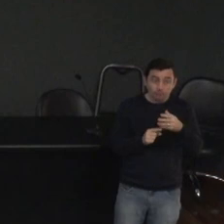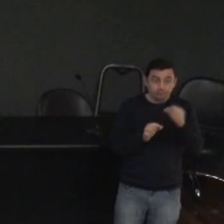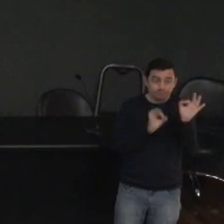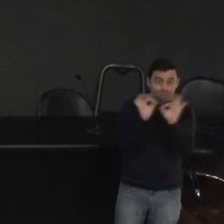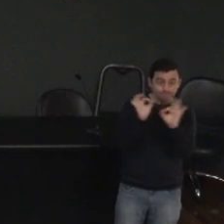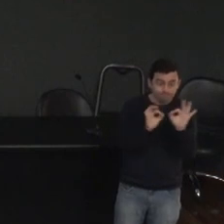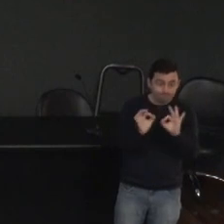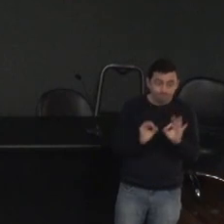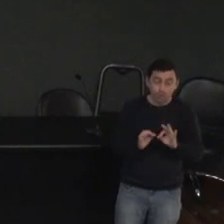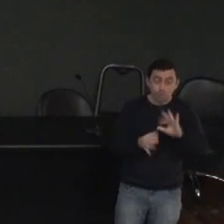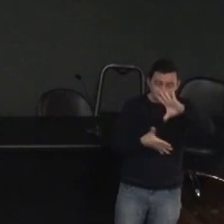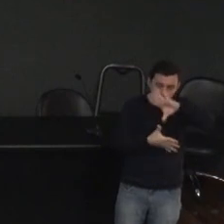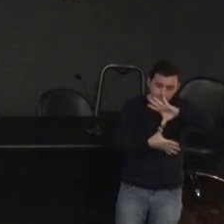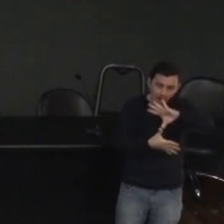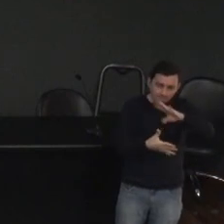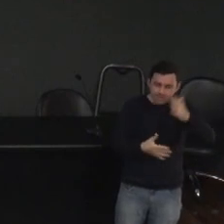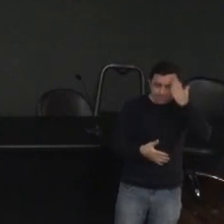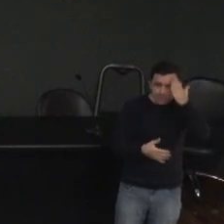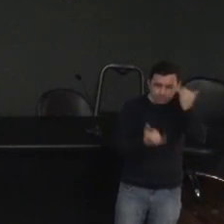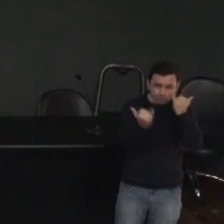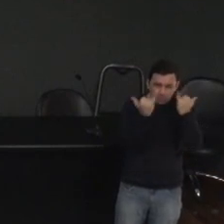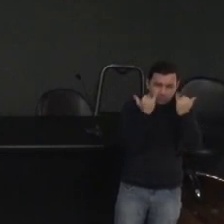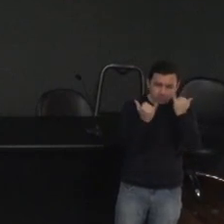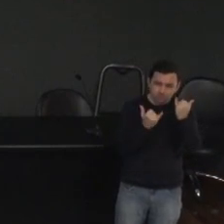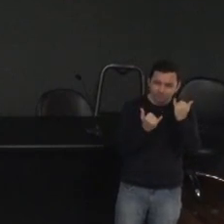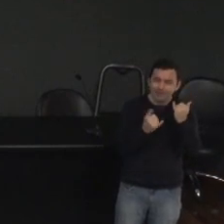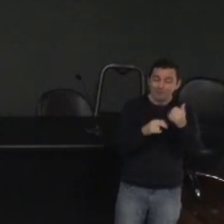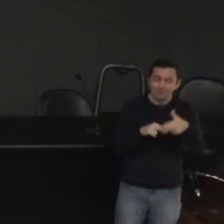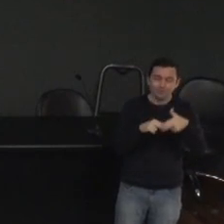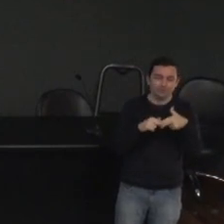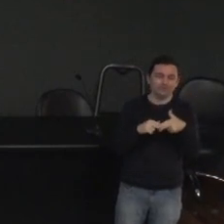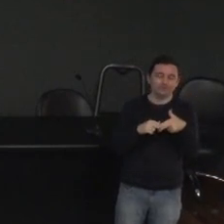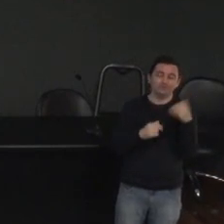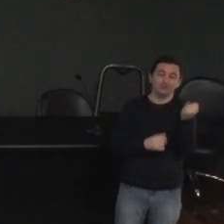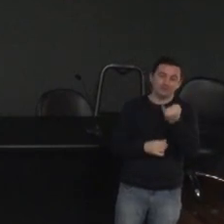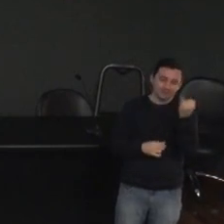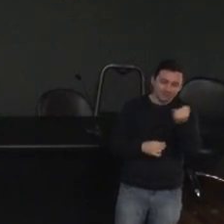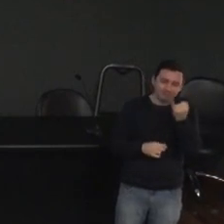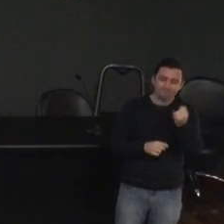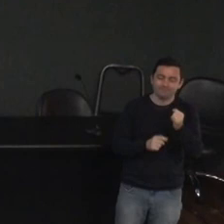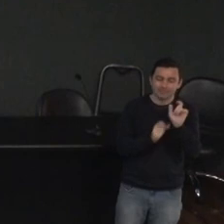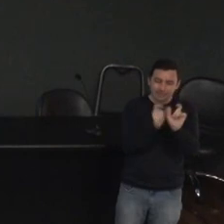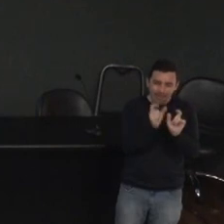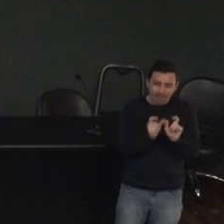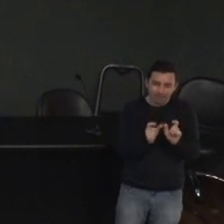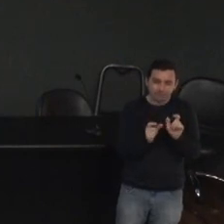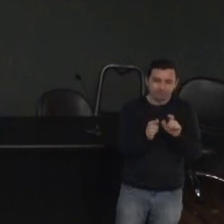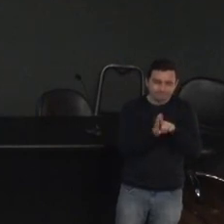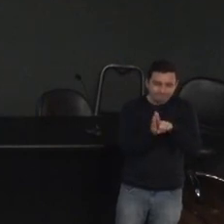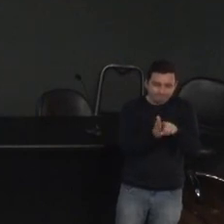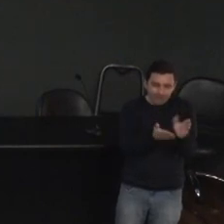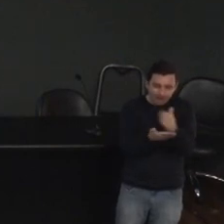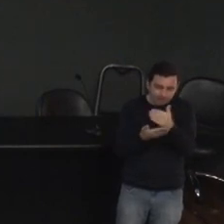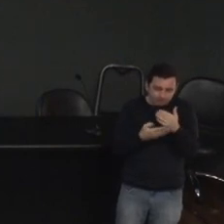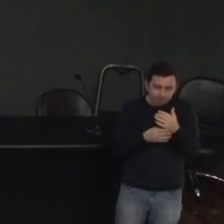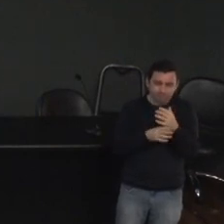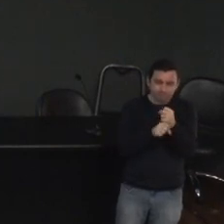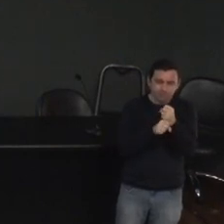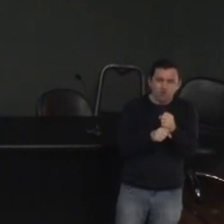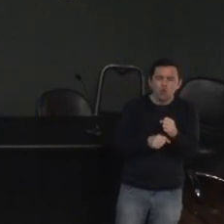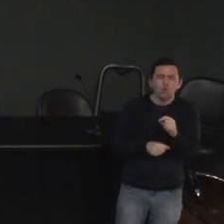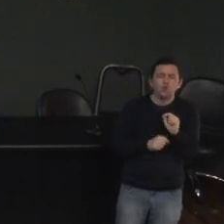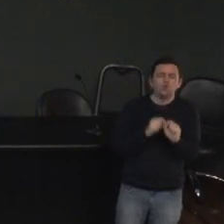um excelente mapeamento desses dados então é para isso que serve o inventário de dados o que que esse inventário tem que ter